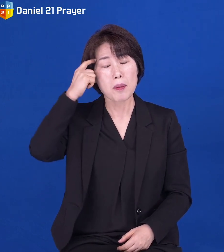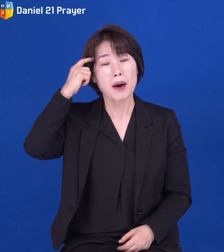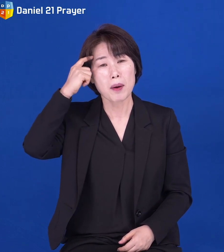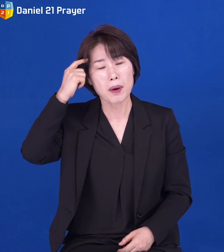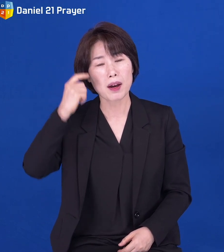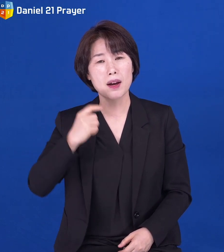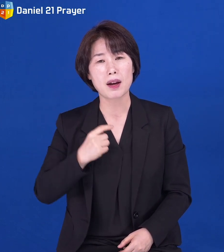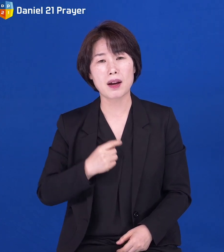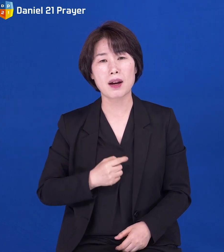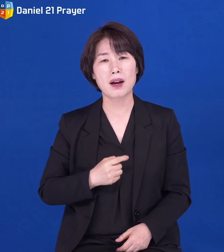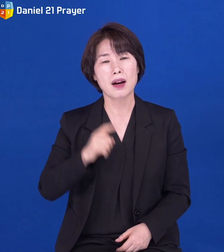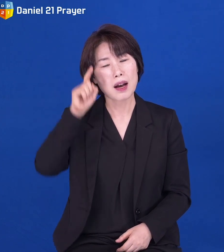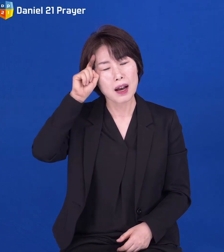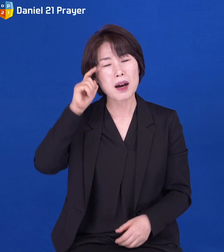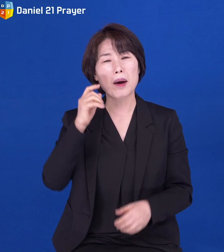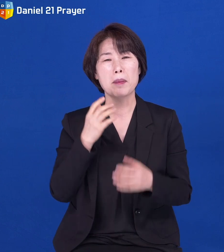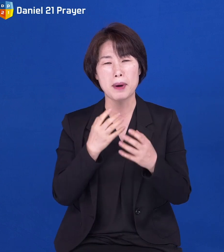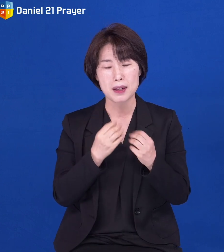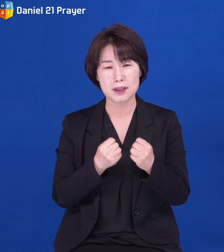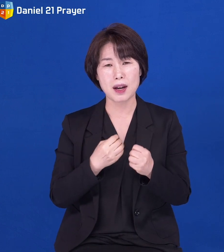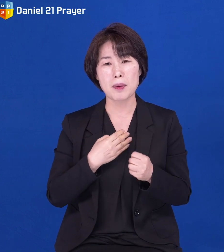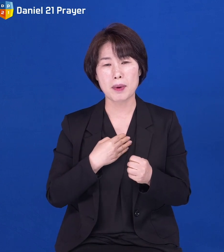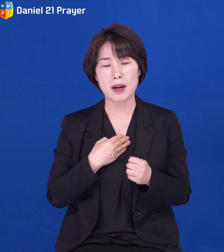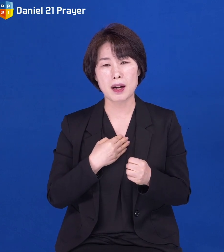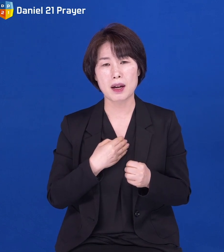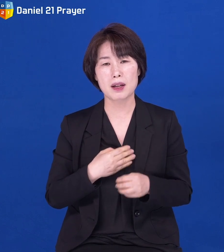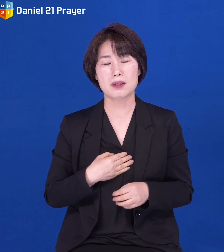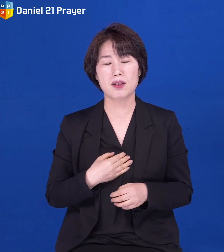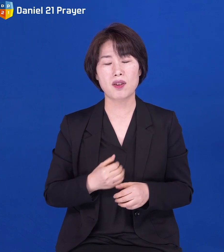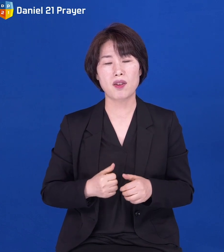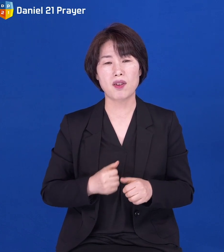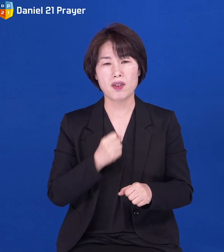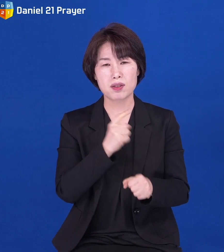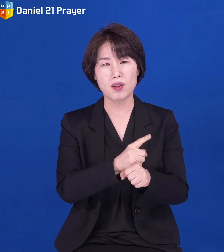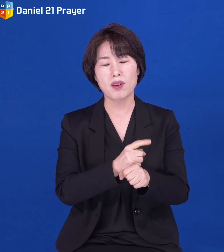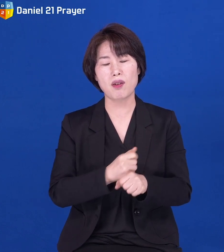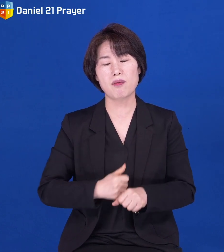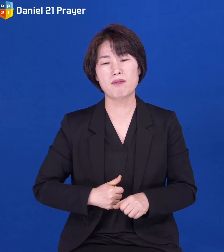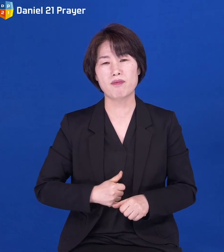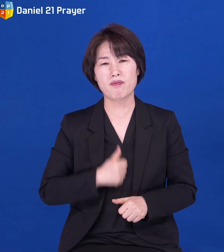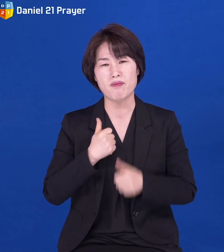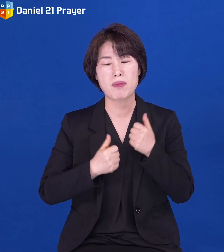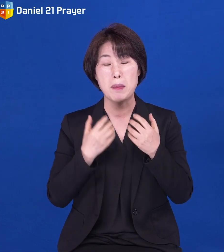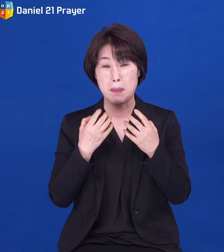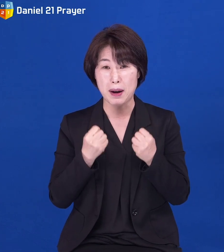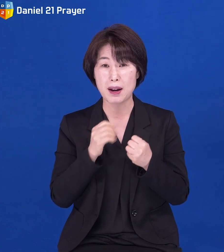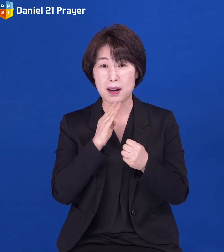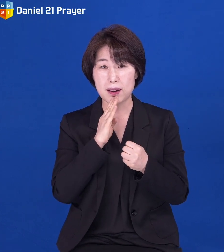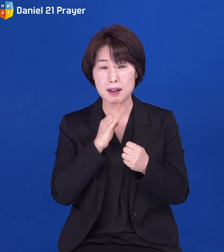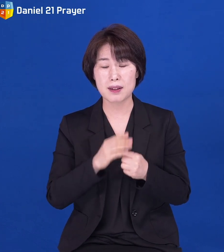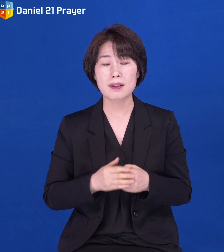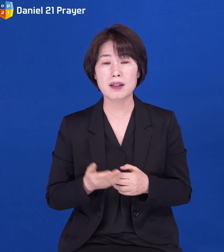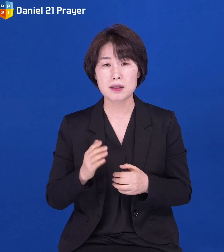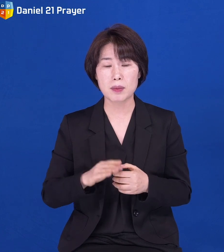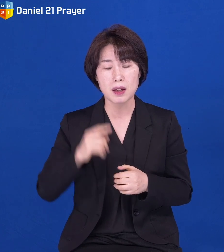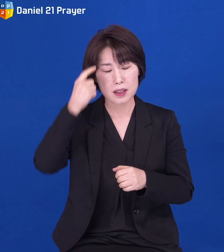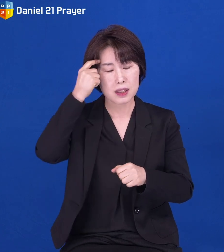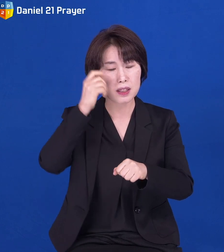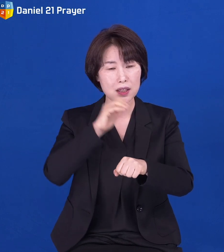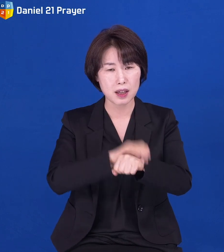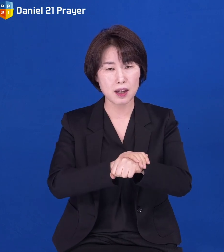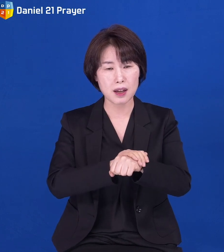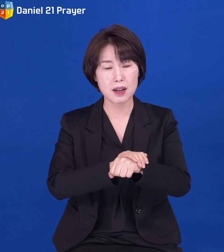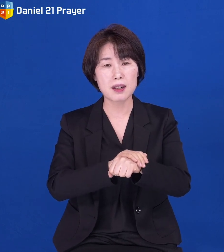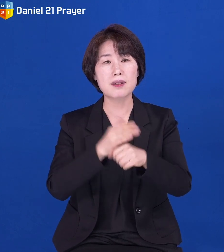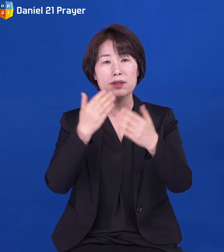막 이렇게 막 했겠죠. 내 성격에는 제가 좀 불같거든요. 성격이. 근데 자꾸 저를 낮아지게 하시면서 저를 겸손하게